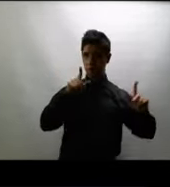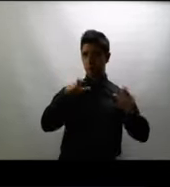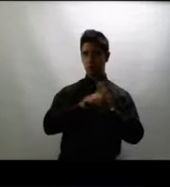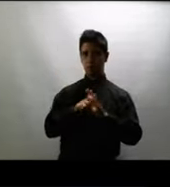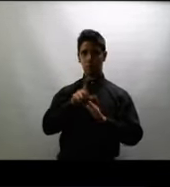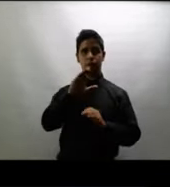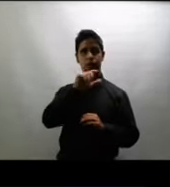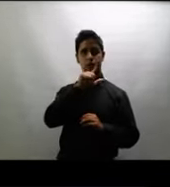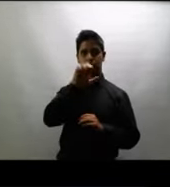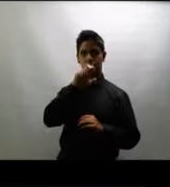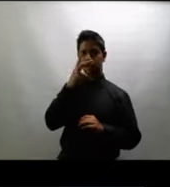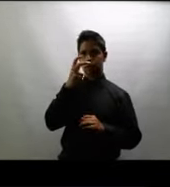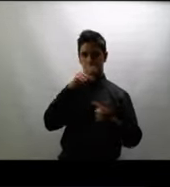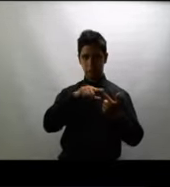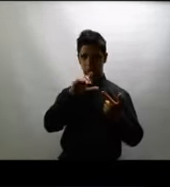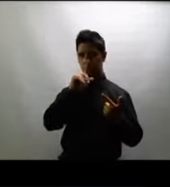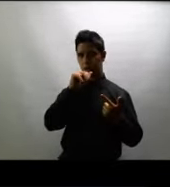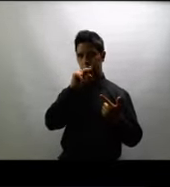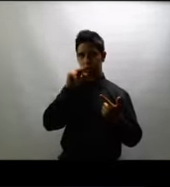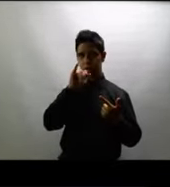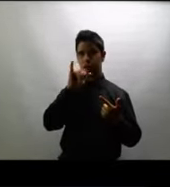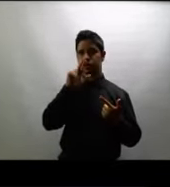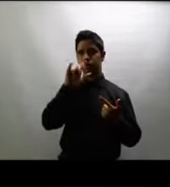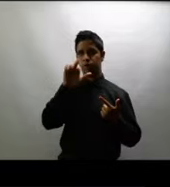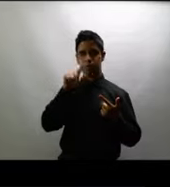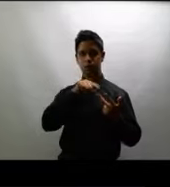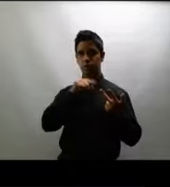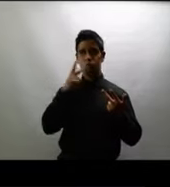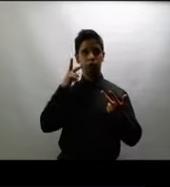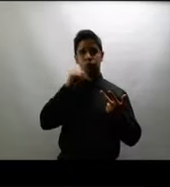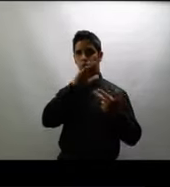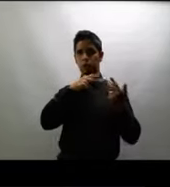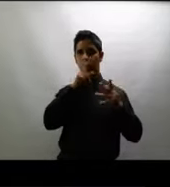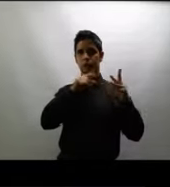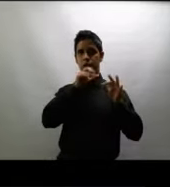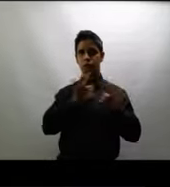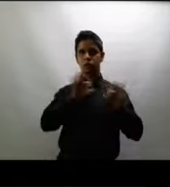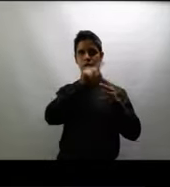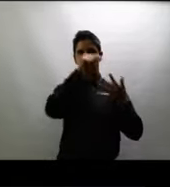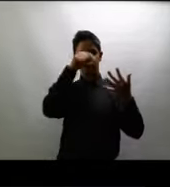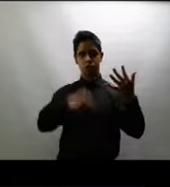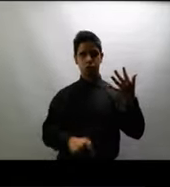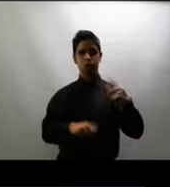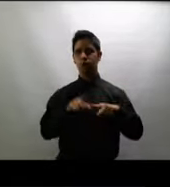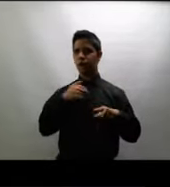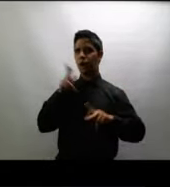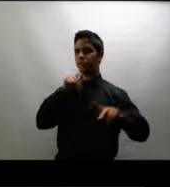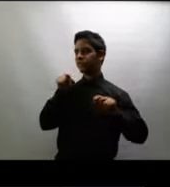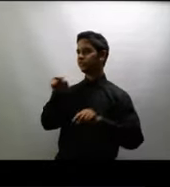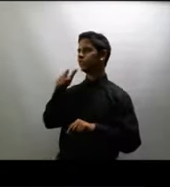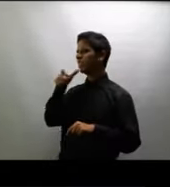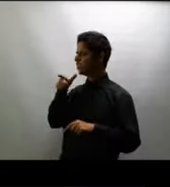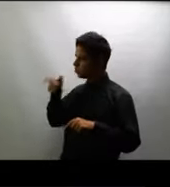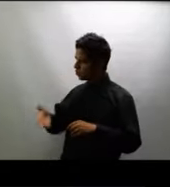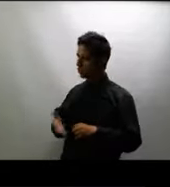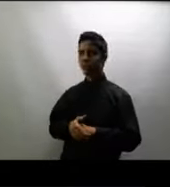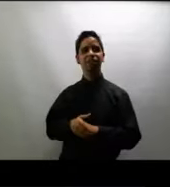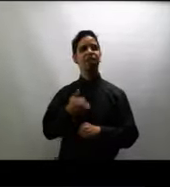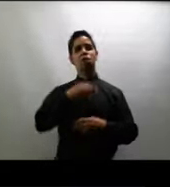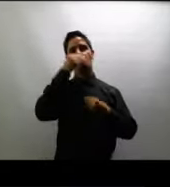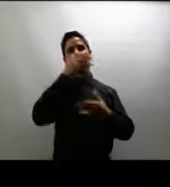Calle 13, Dante Rivera, y tú mirar para todo el mundo y tú decís, hola? Y la gente te miraba como, ¿quién tú eres? No importa, pero estoy